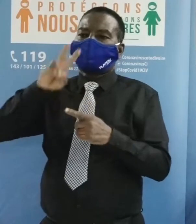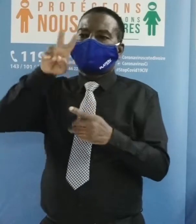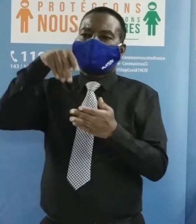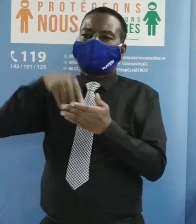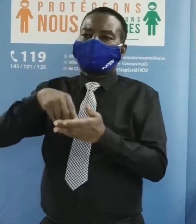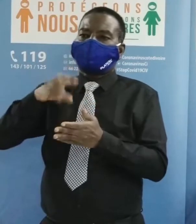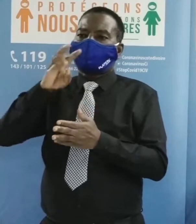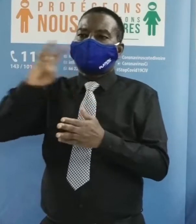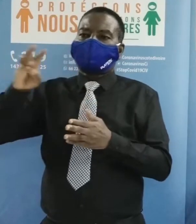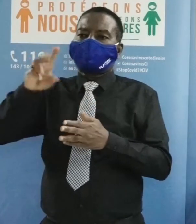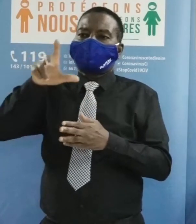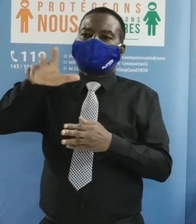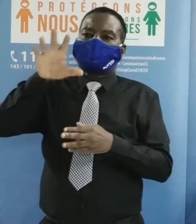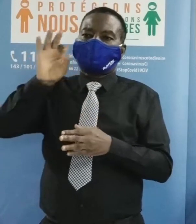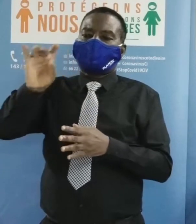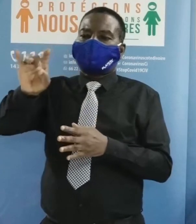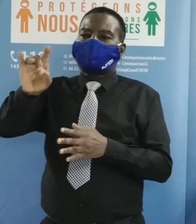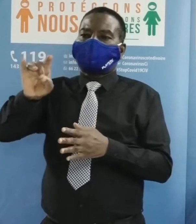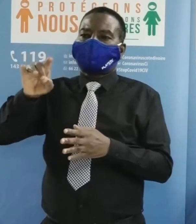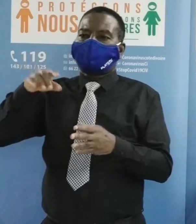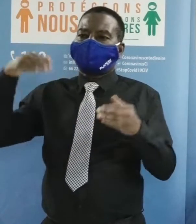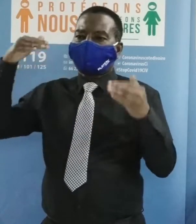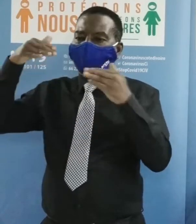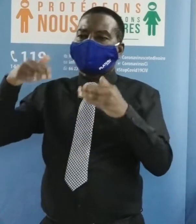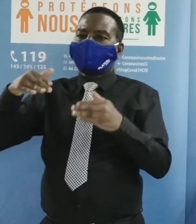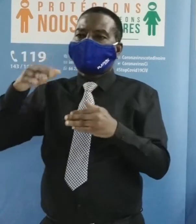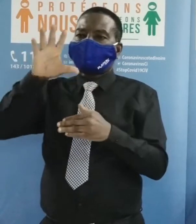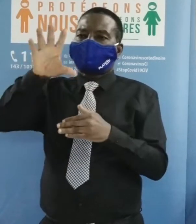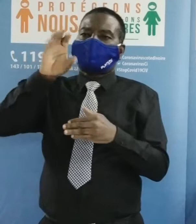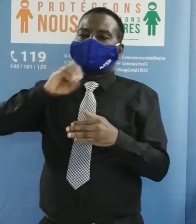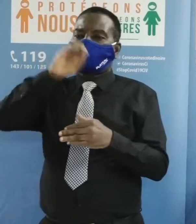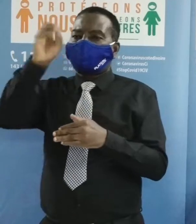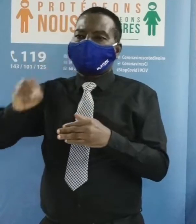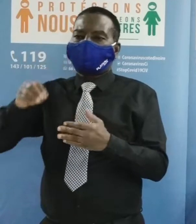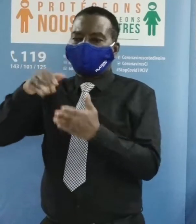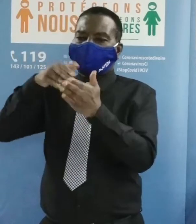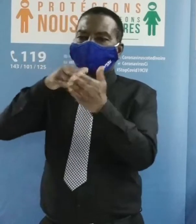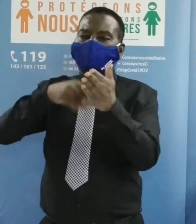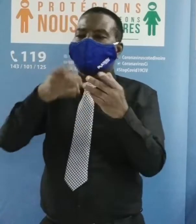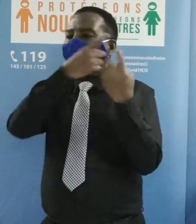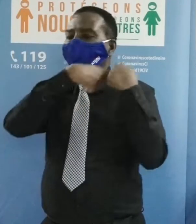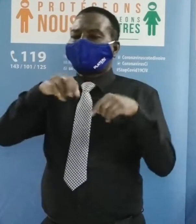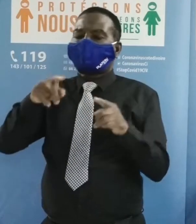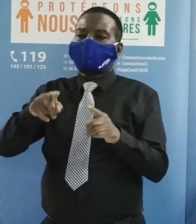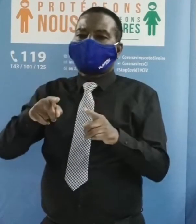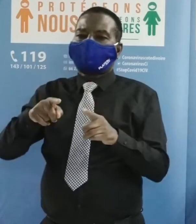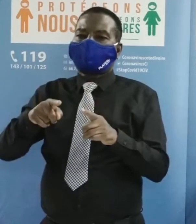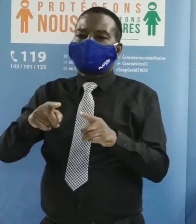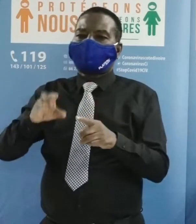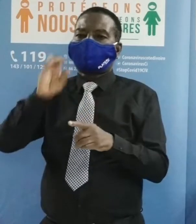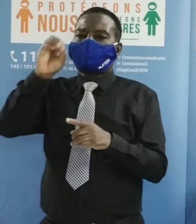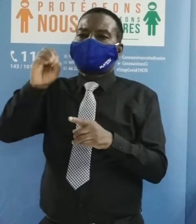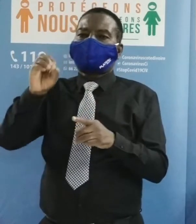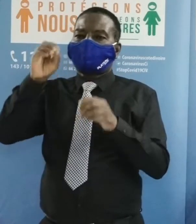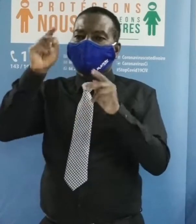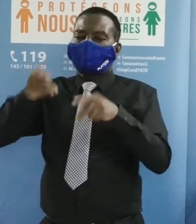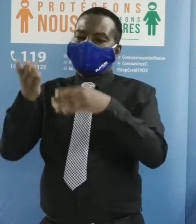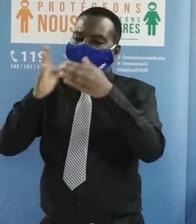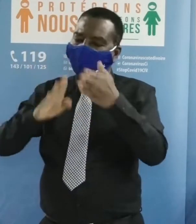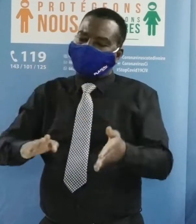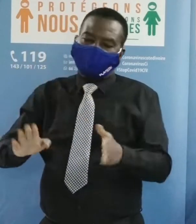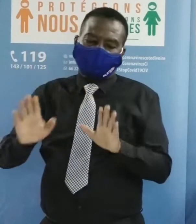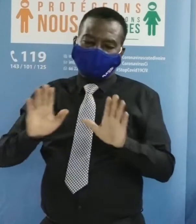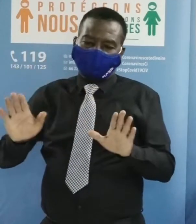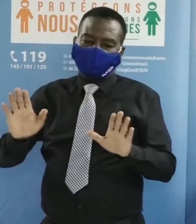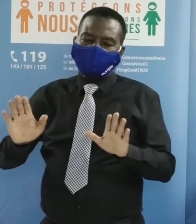2637 soit près de 50% des cas positifs enregistrés depuis l'an zéro décès de qovu